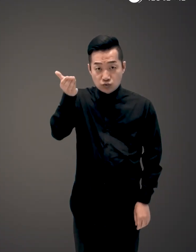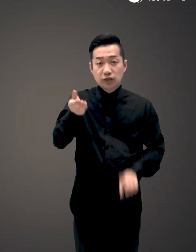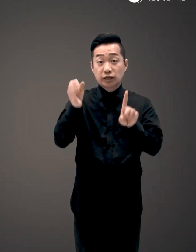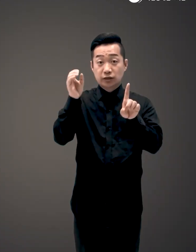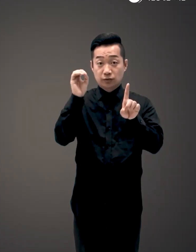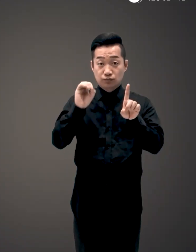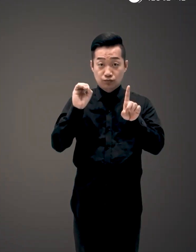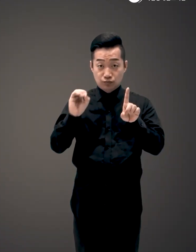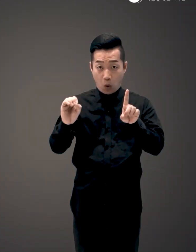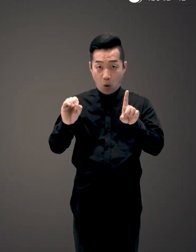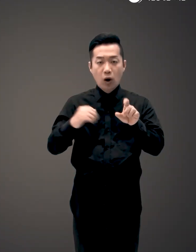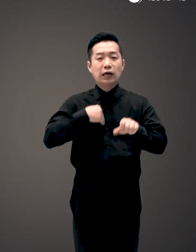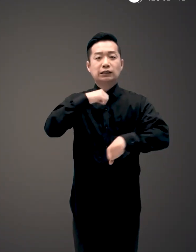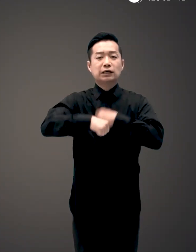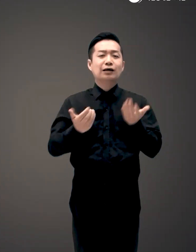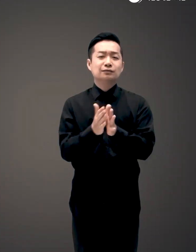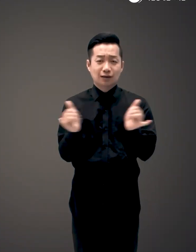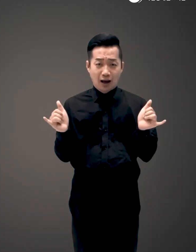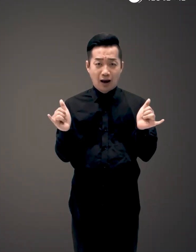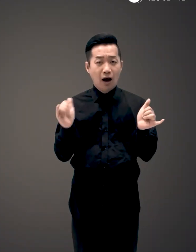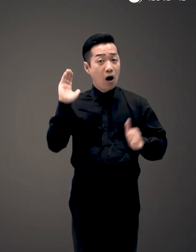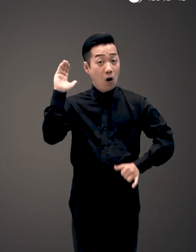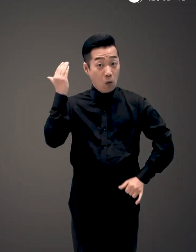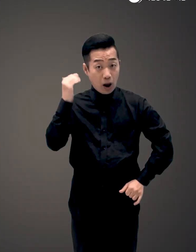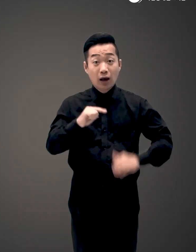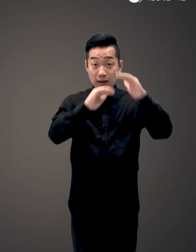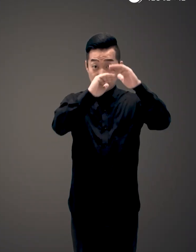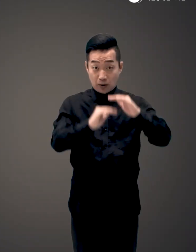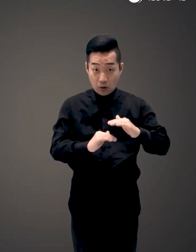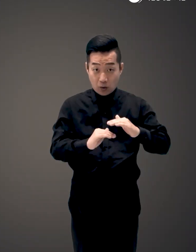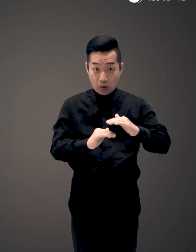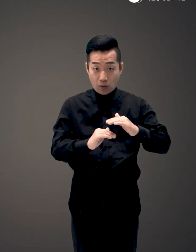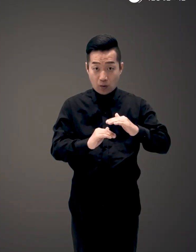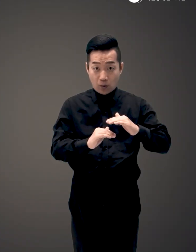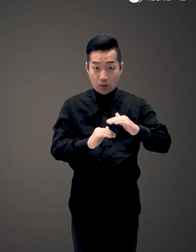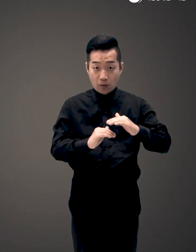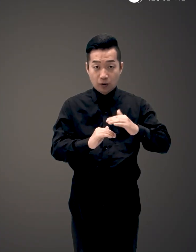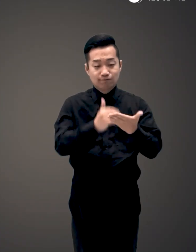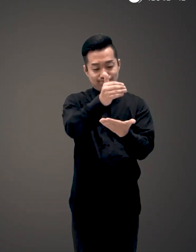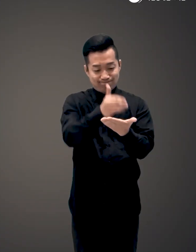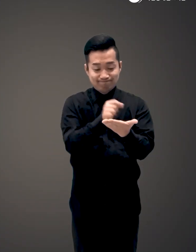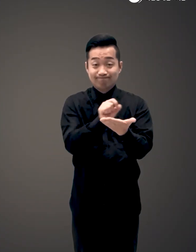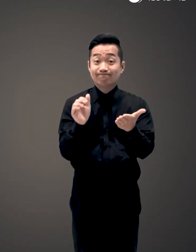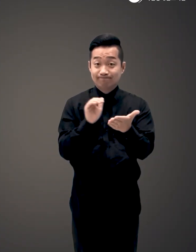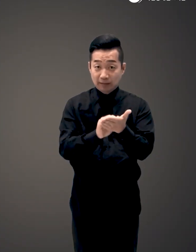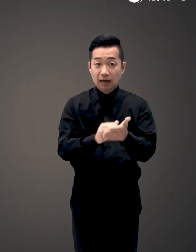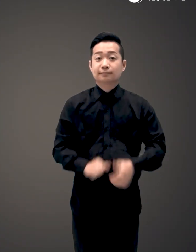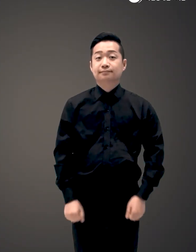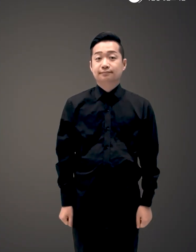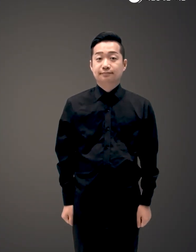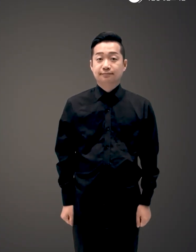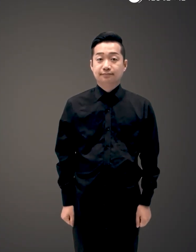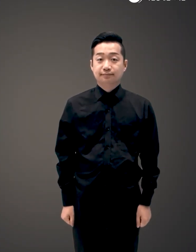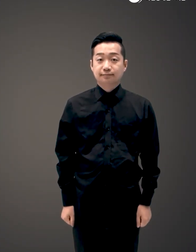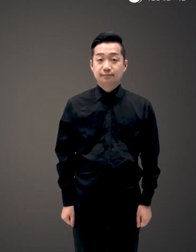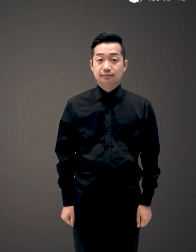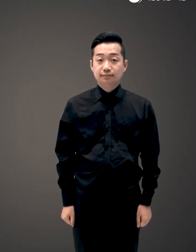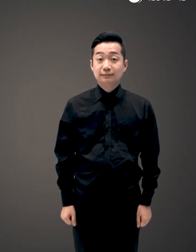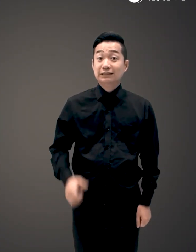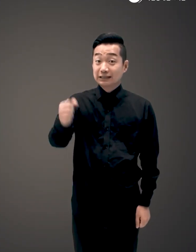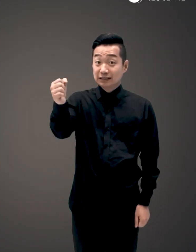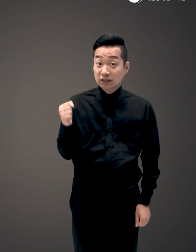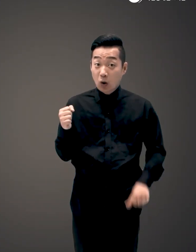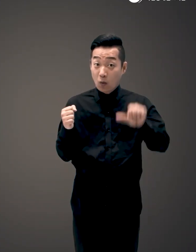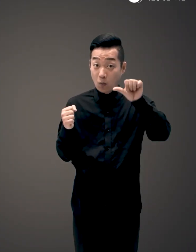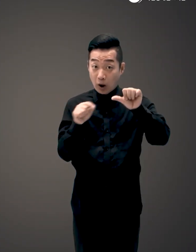1% 프리워커가 되었는지 그것들을 조금 자세하게, 과정들을 자세하게 담은 내용이고요. 그리고